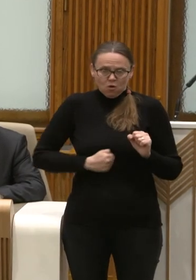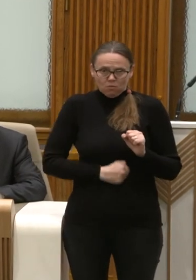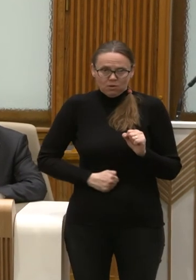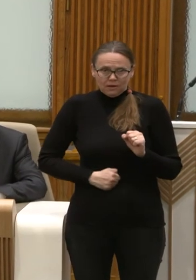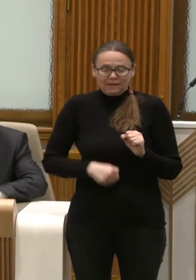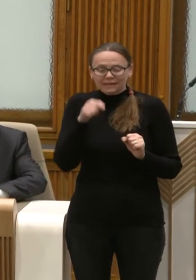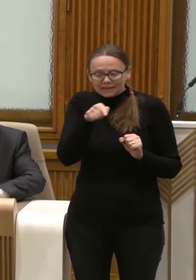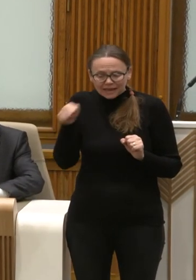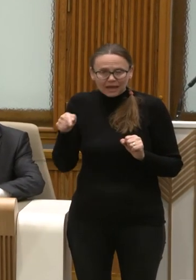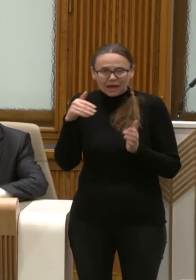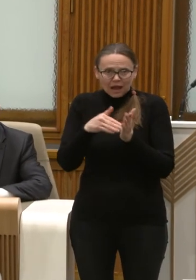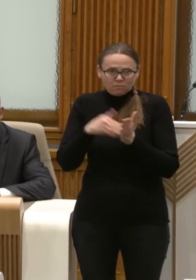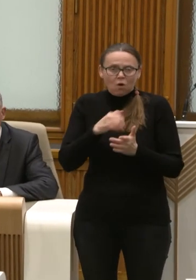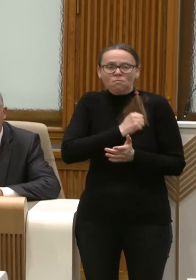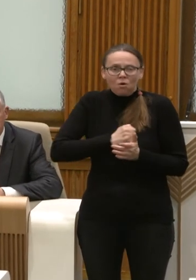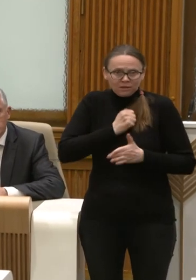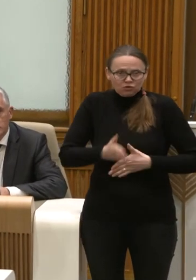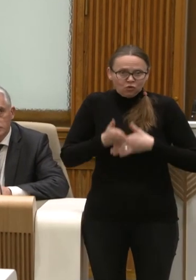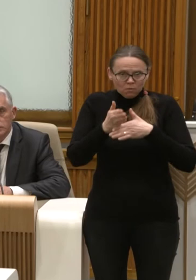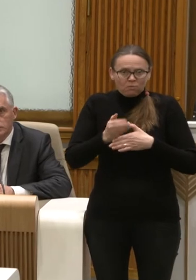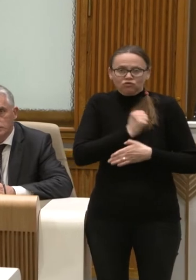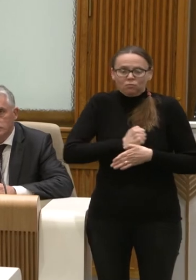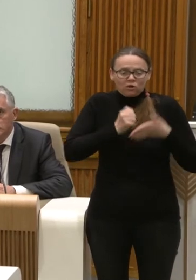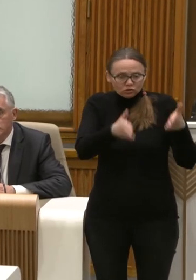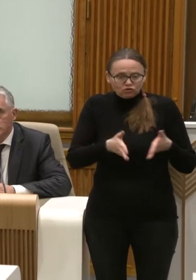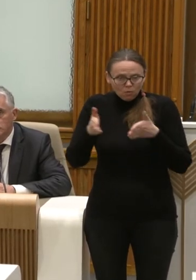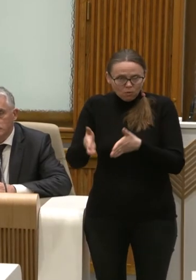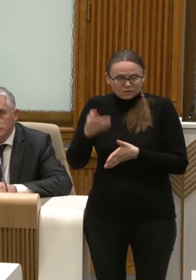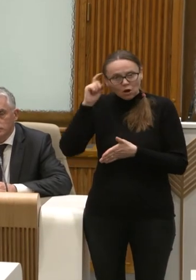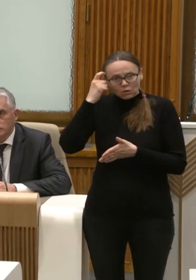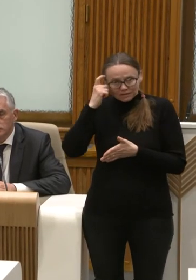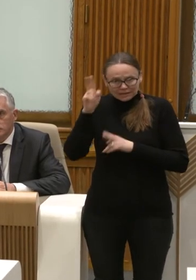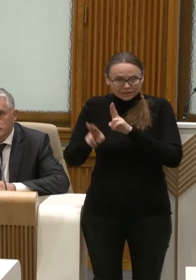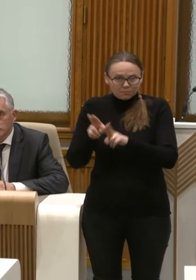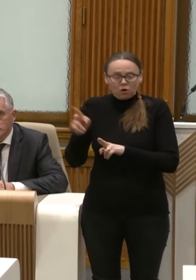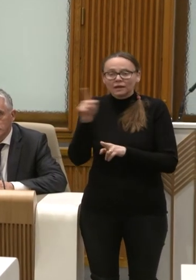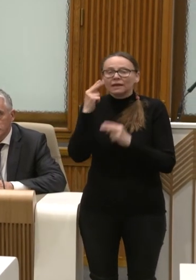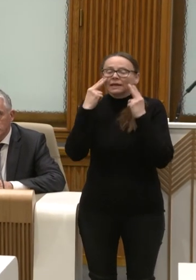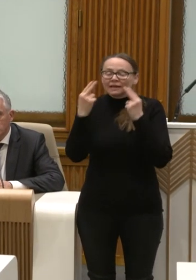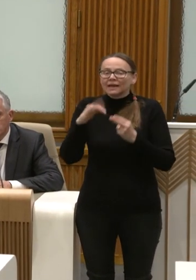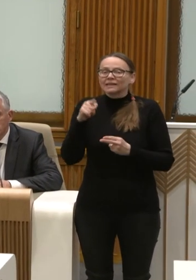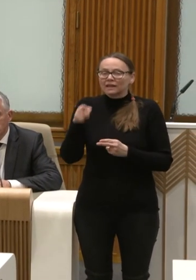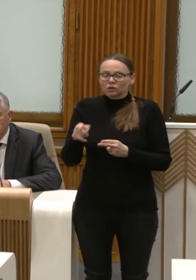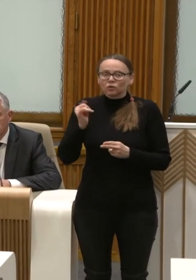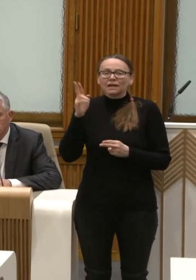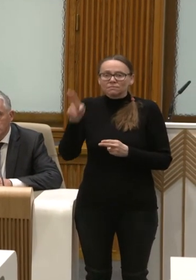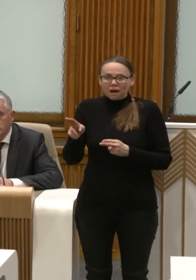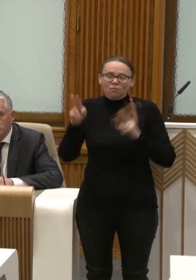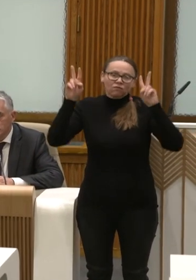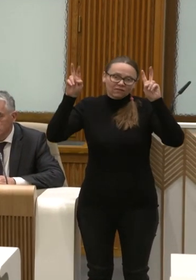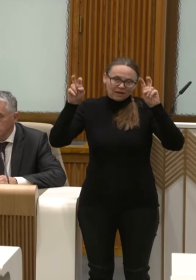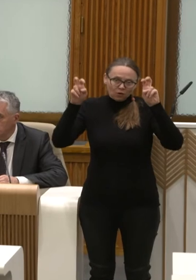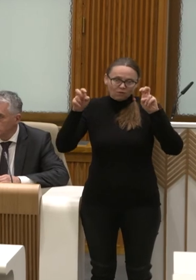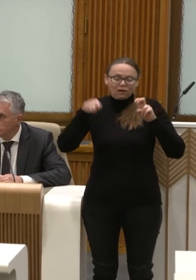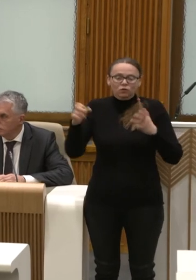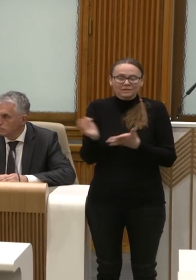ti potrebuje bolniško pomoč, bolniško posteljo, oskrbo, in glede na to, da pač imamo v narekovajih pač